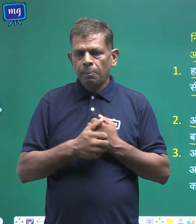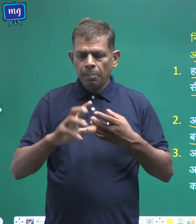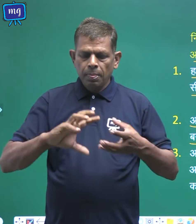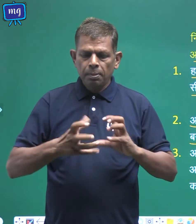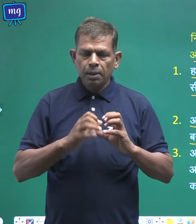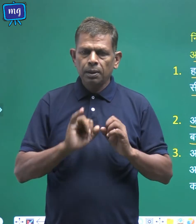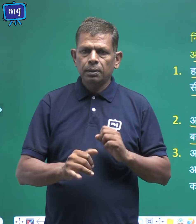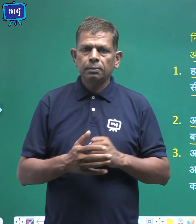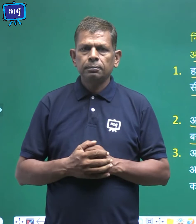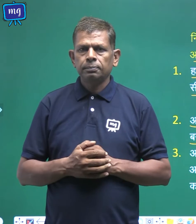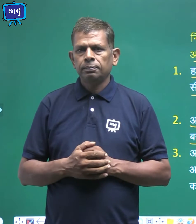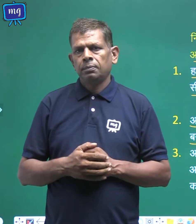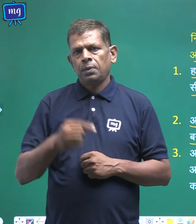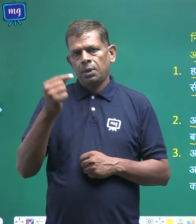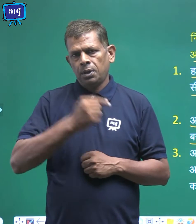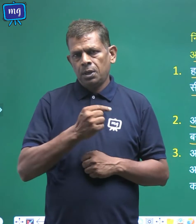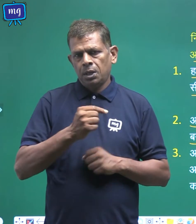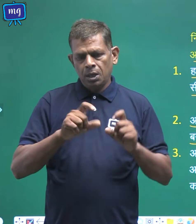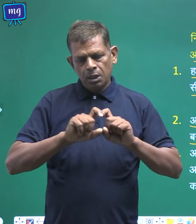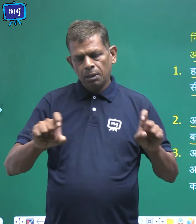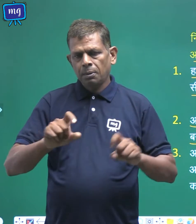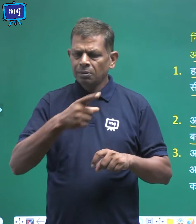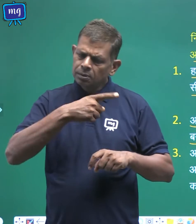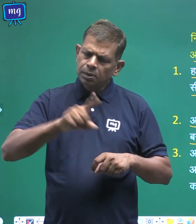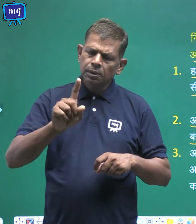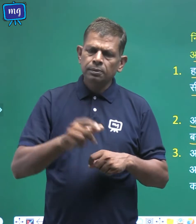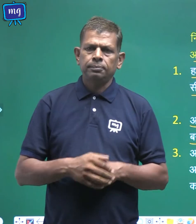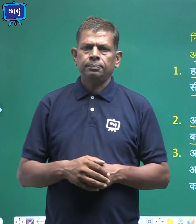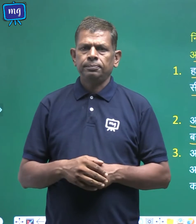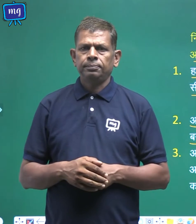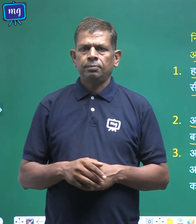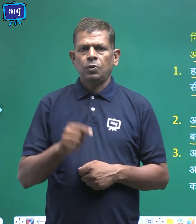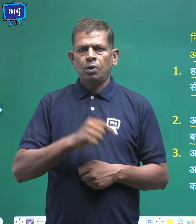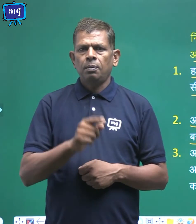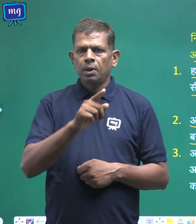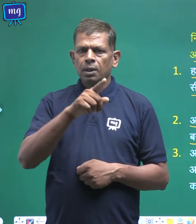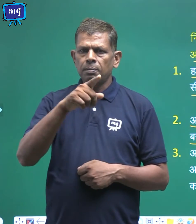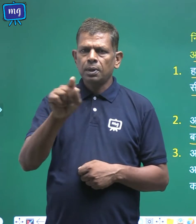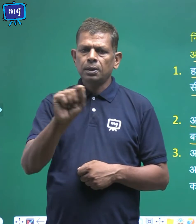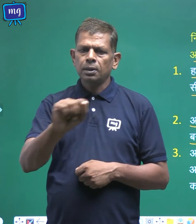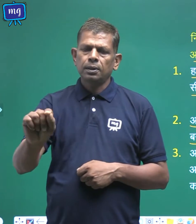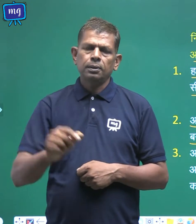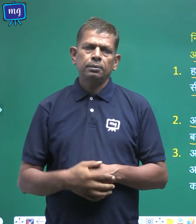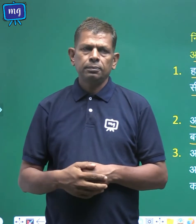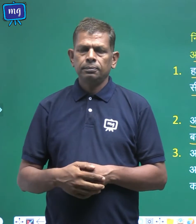बनाता है। यह कथन बिल्कुल सही है, तो हम सत्य पर निशान